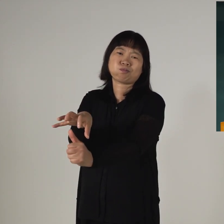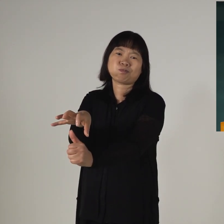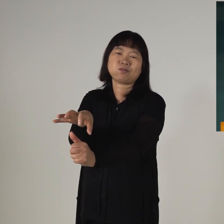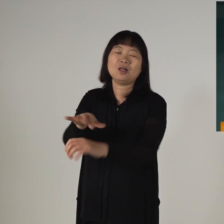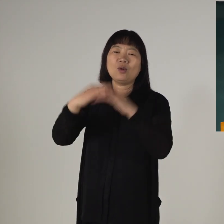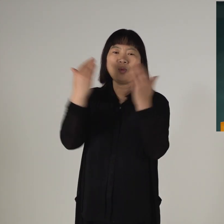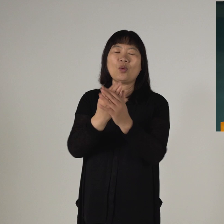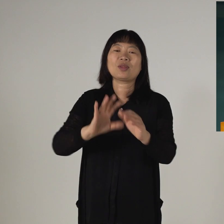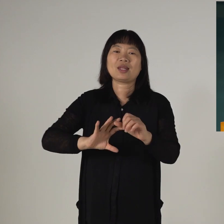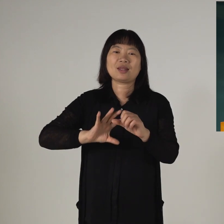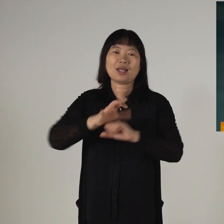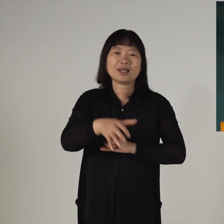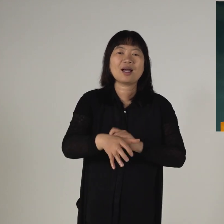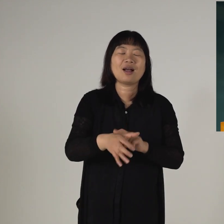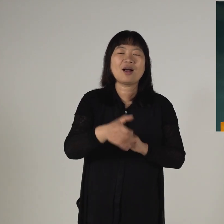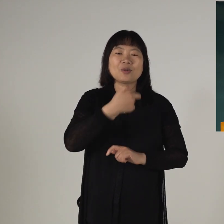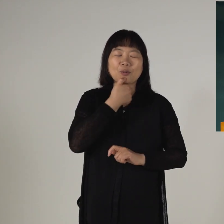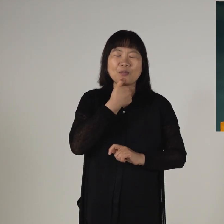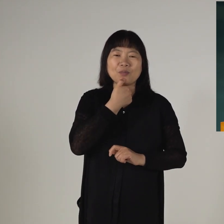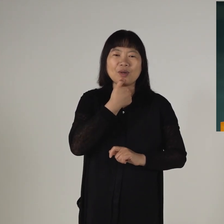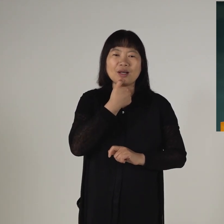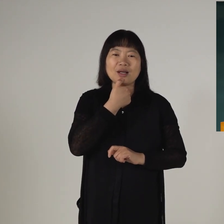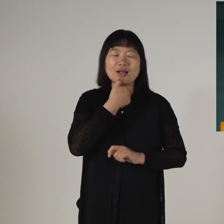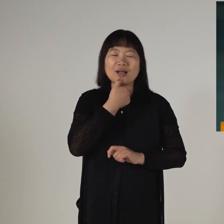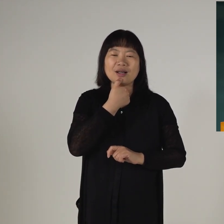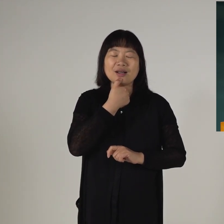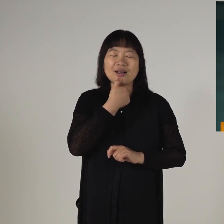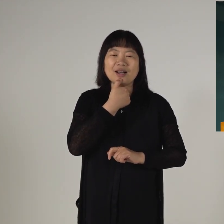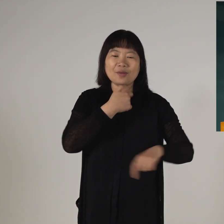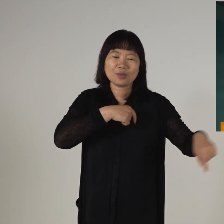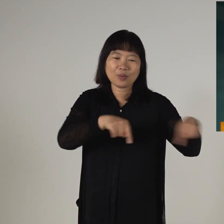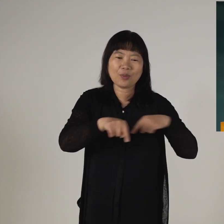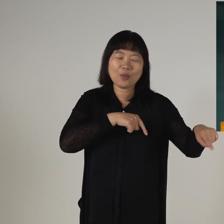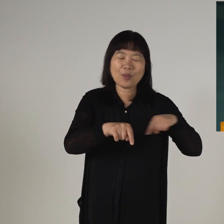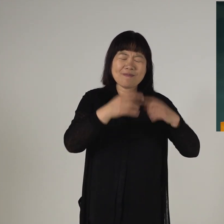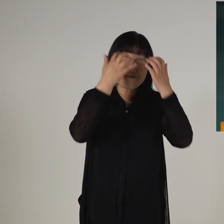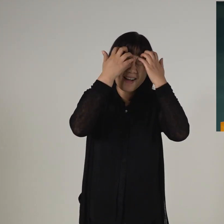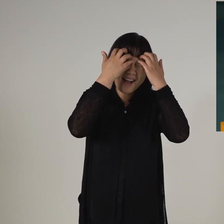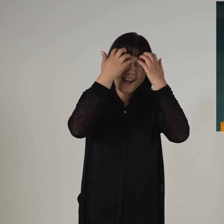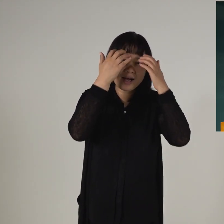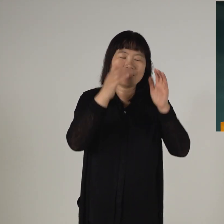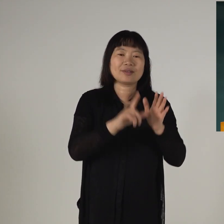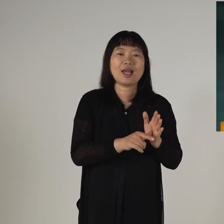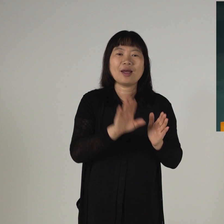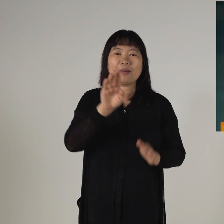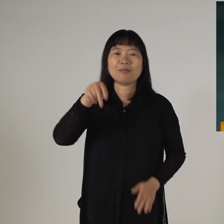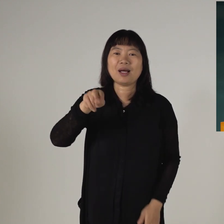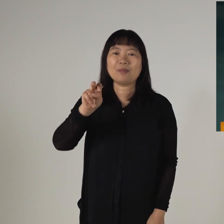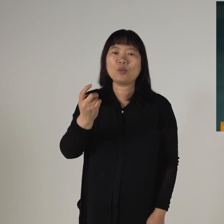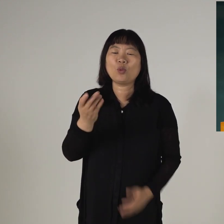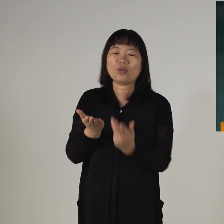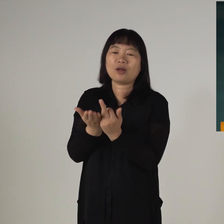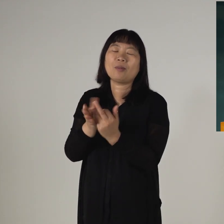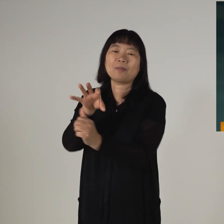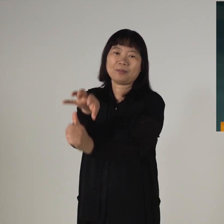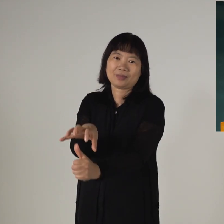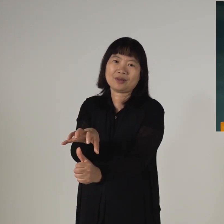온 세계가 로마의 통치 아래 신음하던 때 그런 밤모섬에